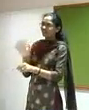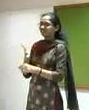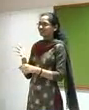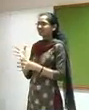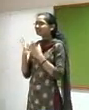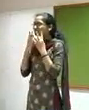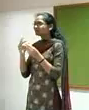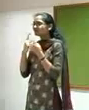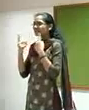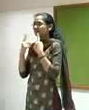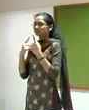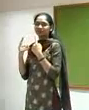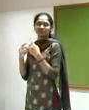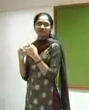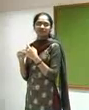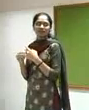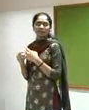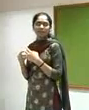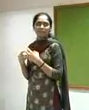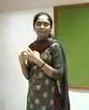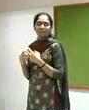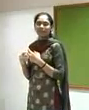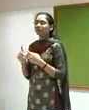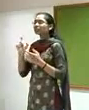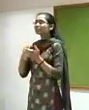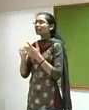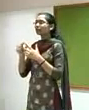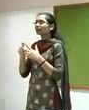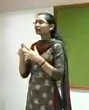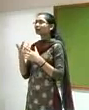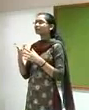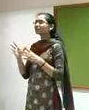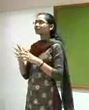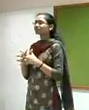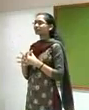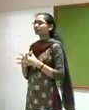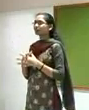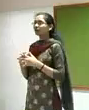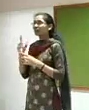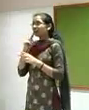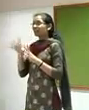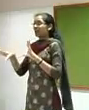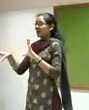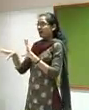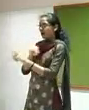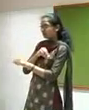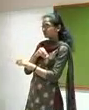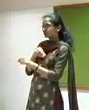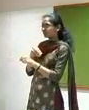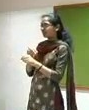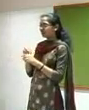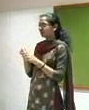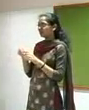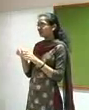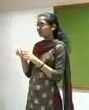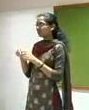सीआरपीडी जो कह रही है और हमारी अपनी भी जो जूरिस्प्रूडेंस है वो ये कह रही है कि इक्वालिटी ऑफ आउटकम जब तक नहीं होता, इक्वालिटी नहीं